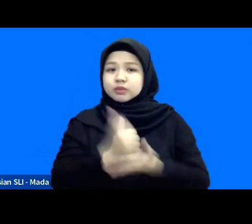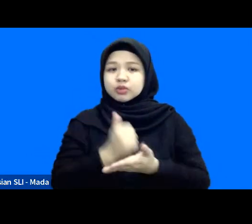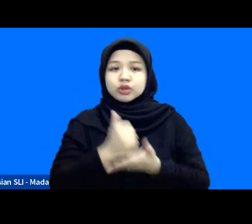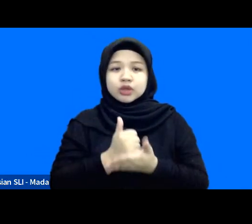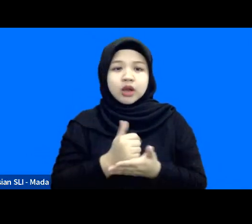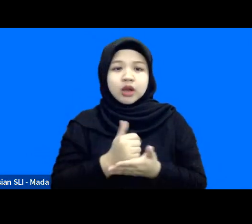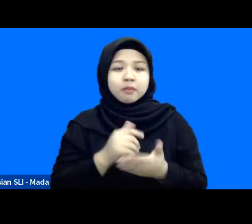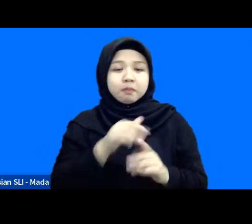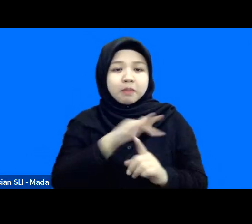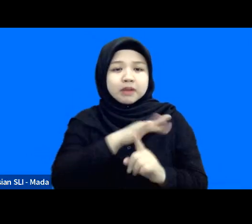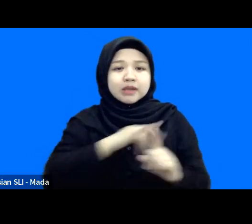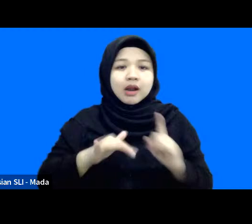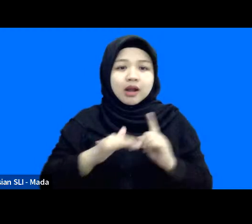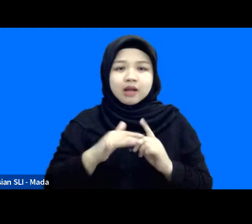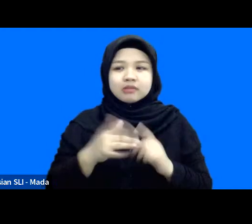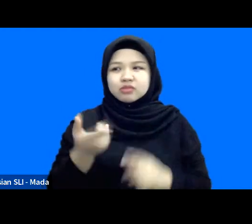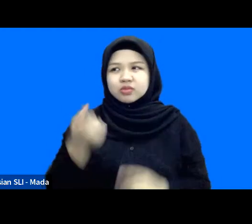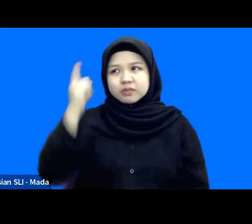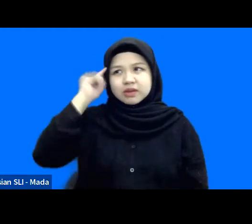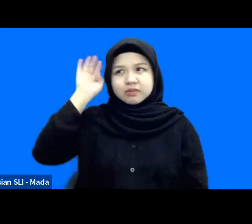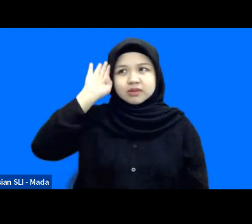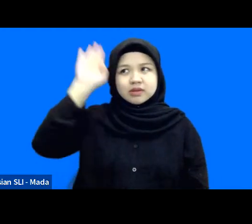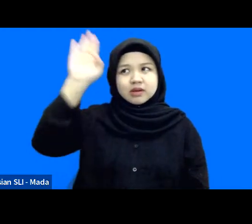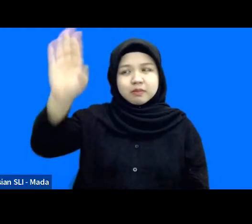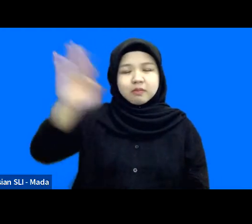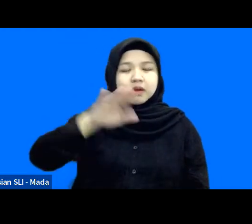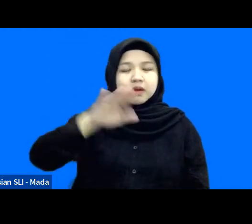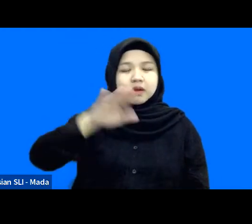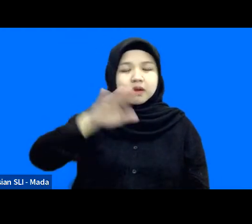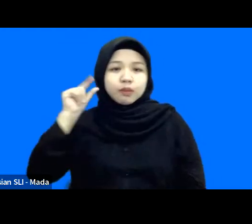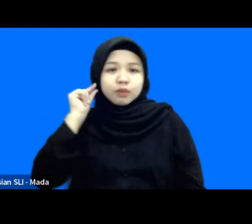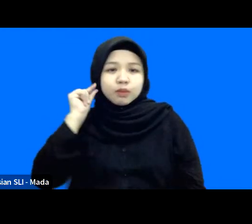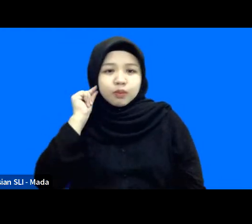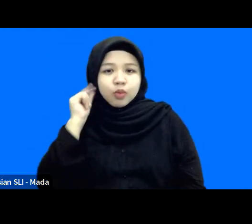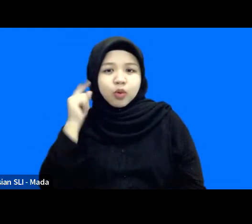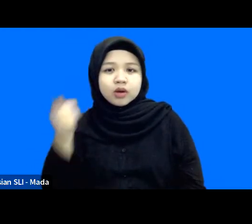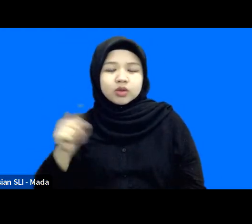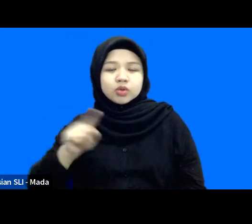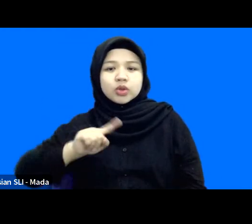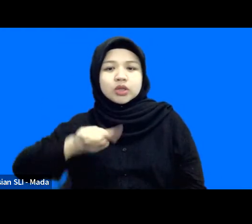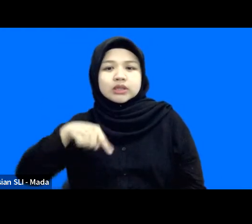persepsi masyarakat memproyeksikan bahwasannya masa depan perempuan hanya sampai